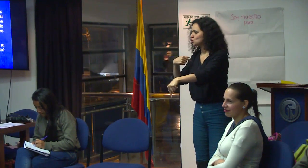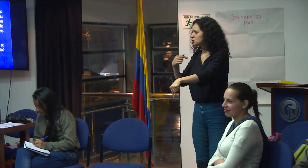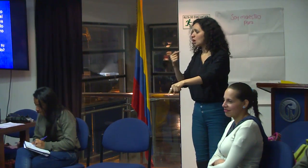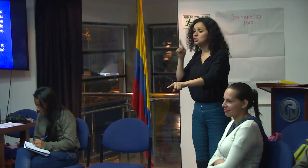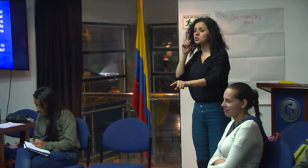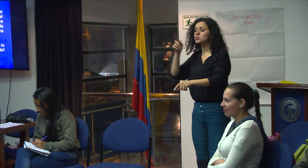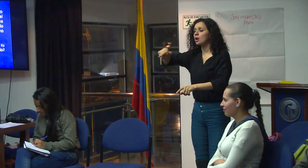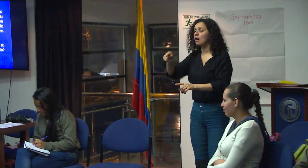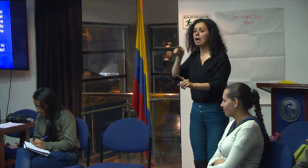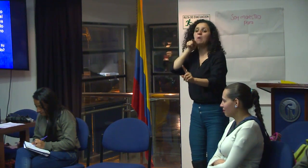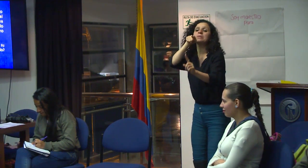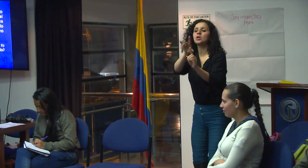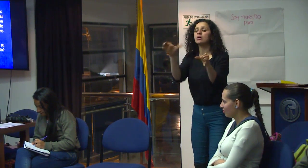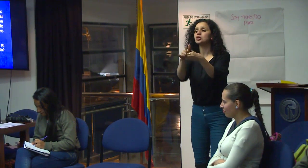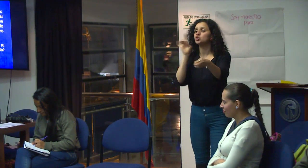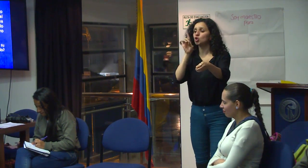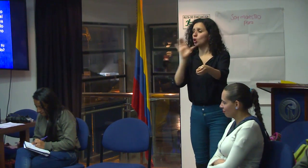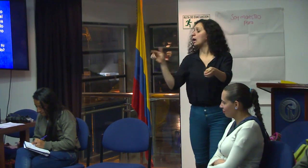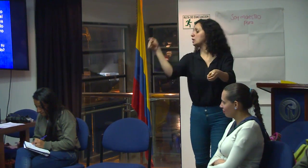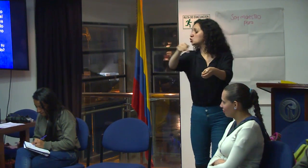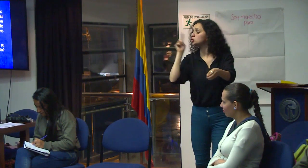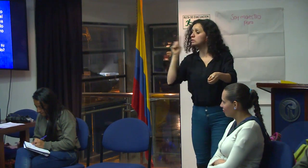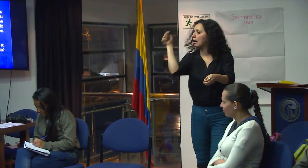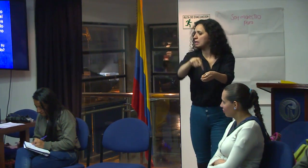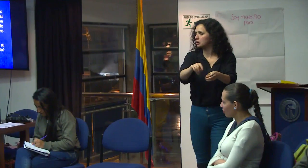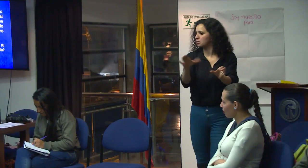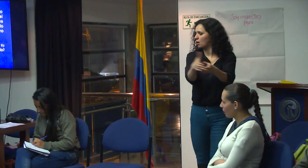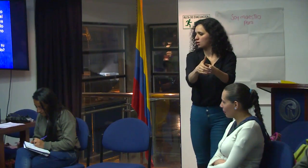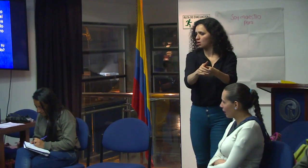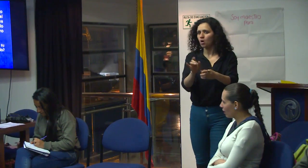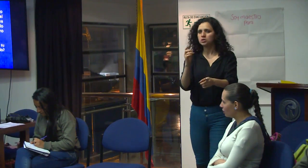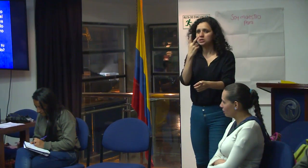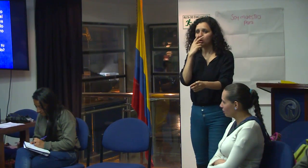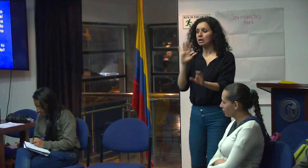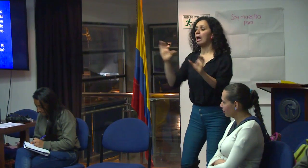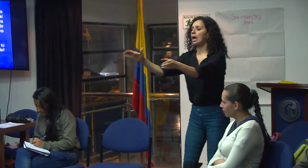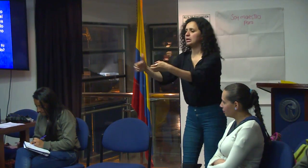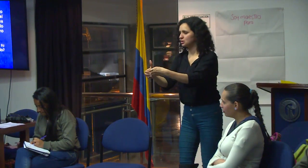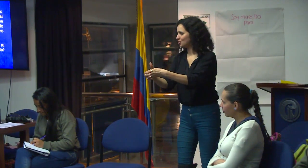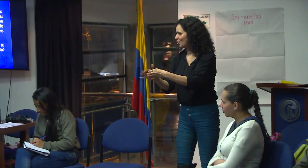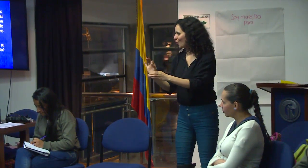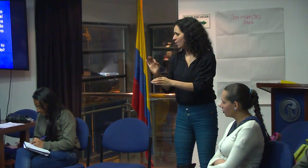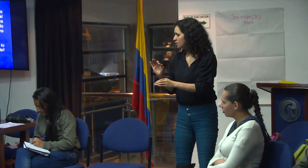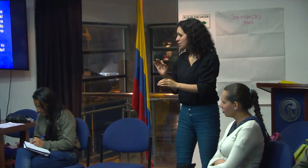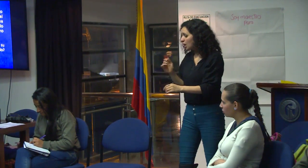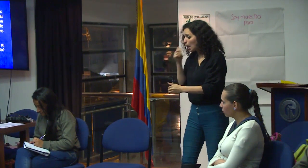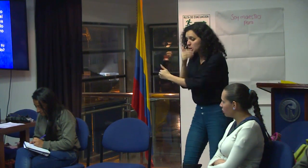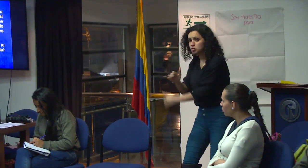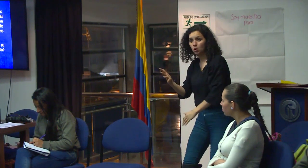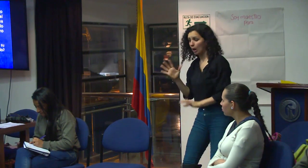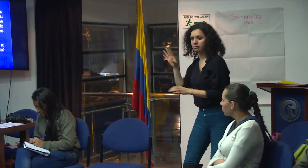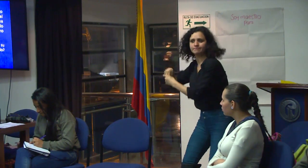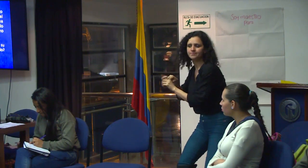sordos, la escuela para ciegos. Un proceso particular para los niños de 5 años porque ellos son